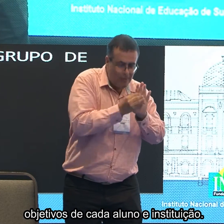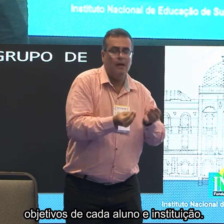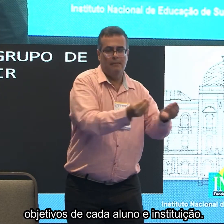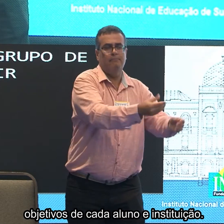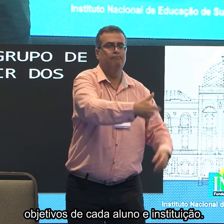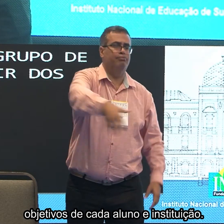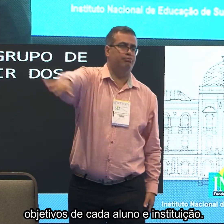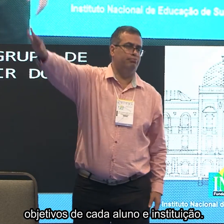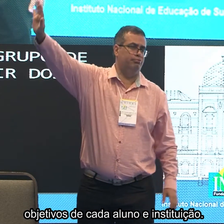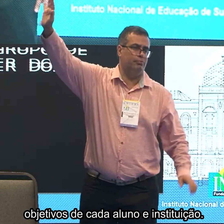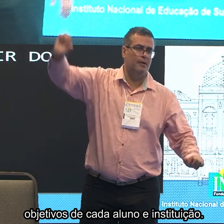cada instituição.